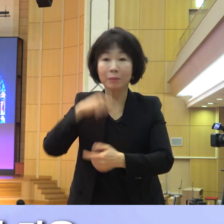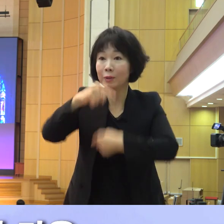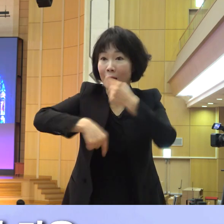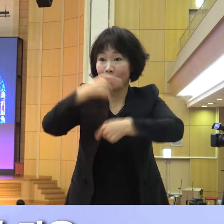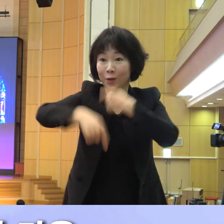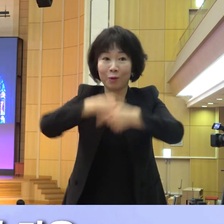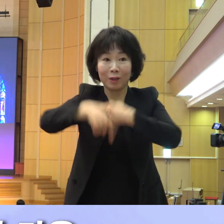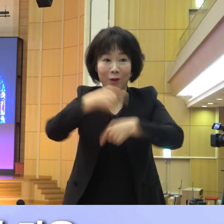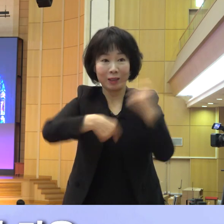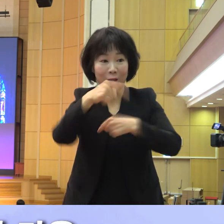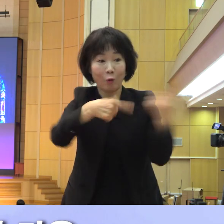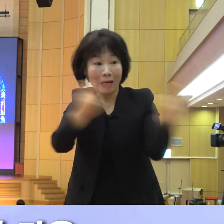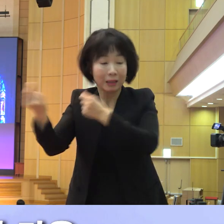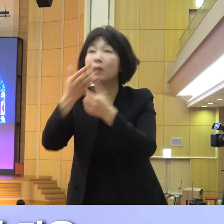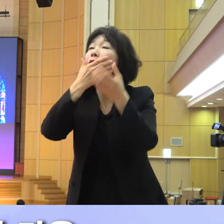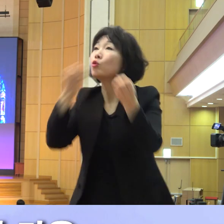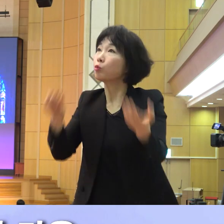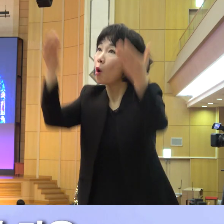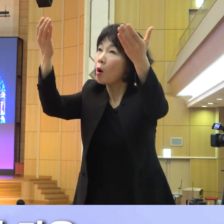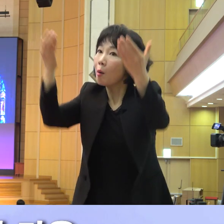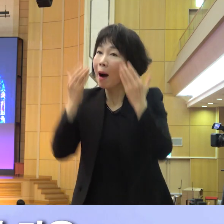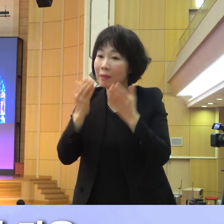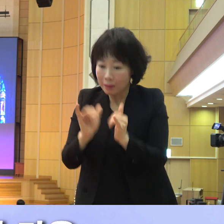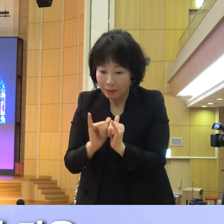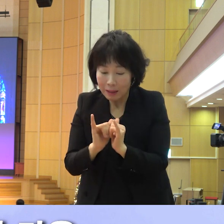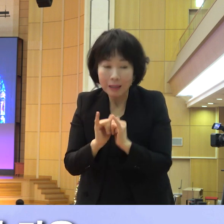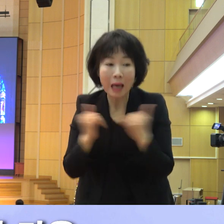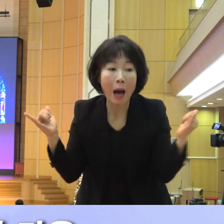다시 한번 따라하겠습니다. 축복받는 자의 마음.